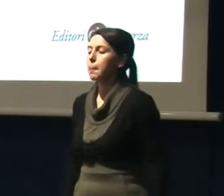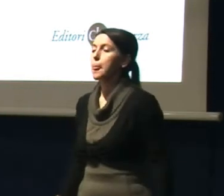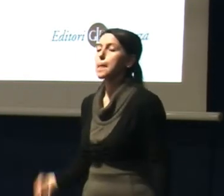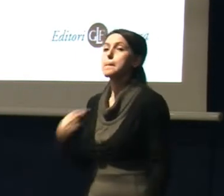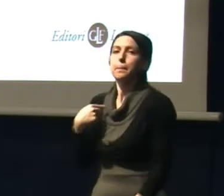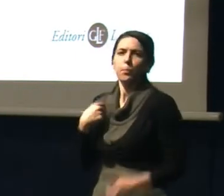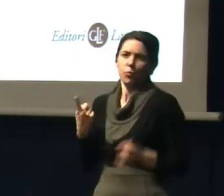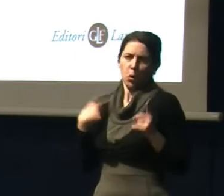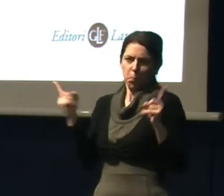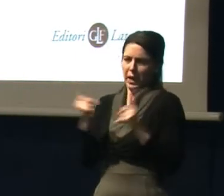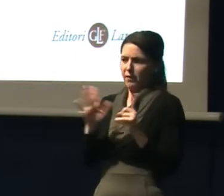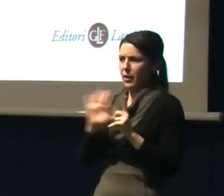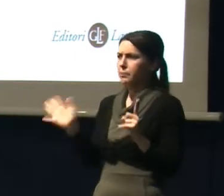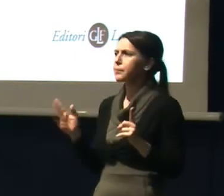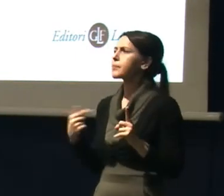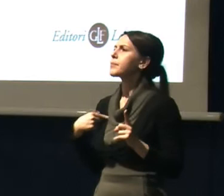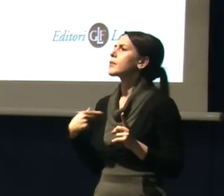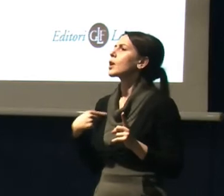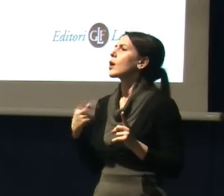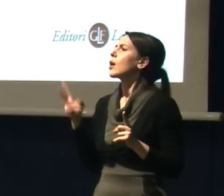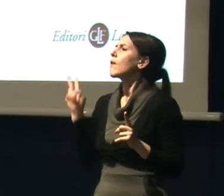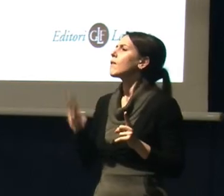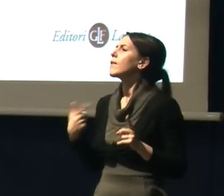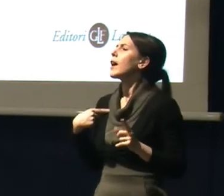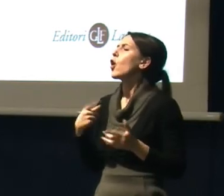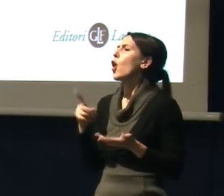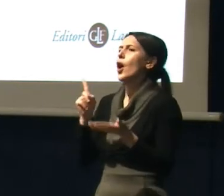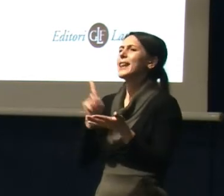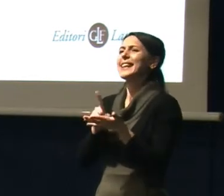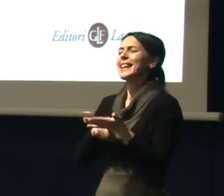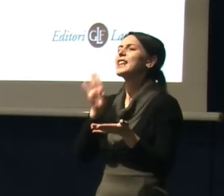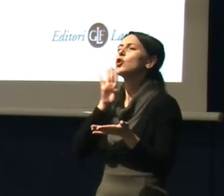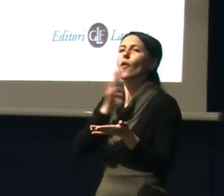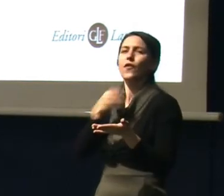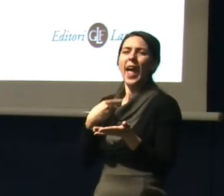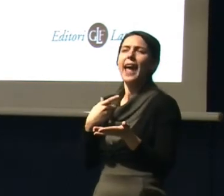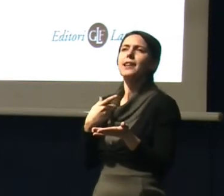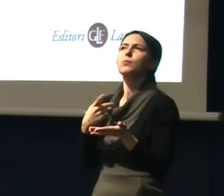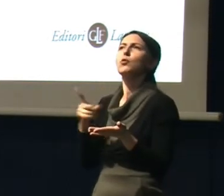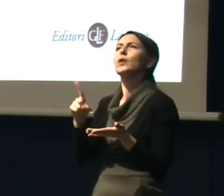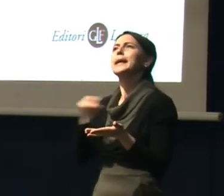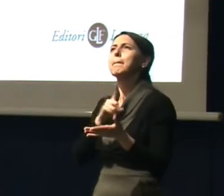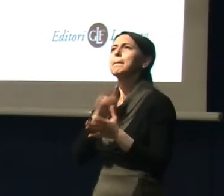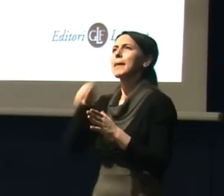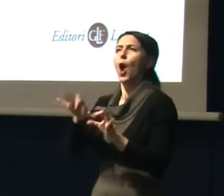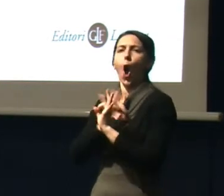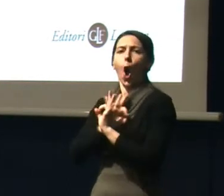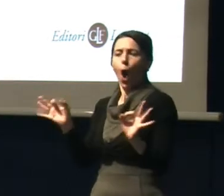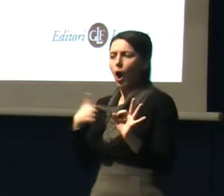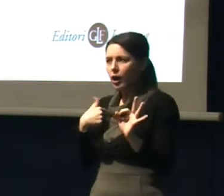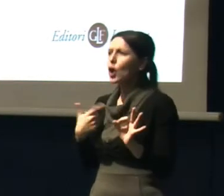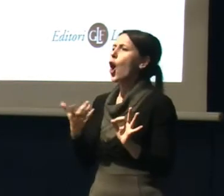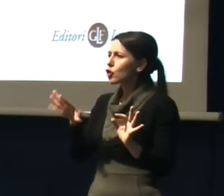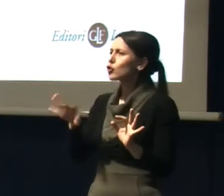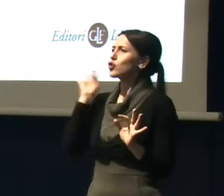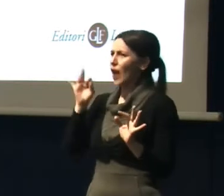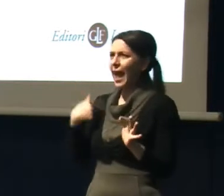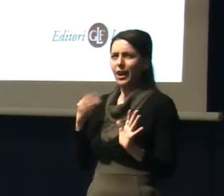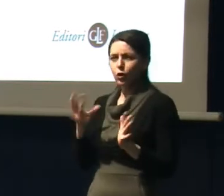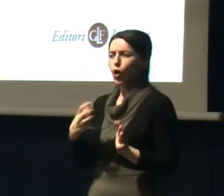bene allora io sarò breve intanto rivendico il diritto di non essere su facebook come scelta legittima che mi appartiene e che ho compiuto con